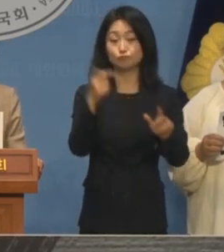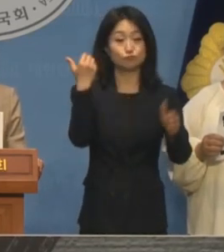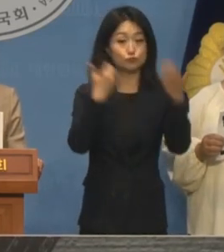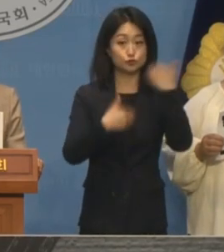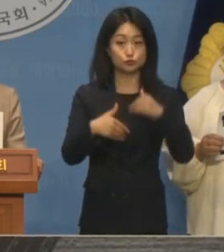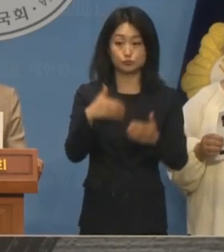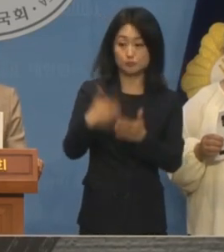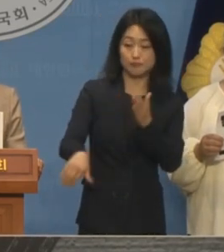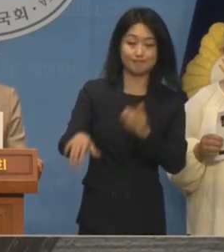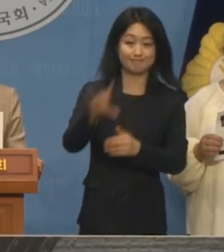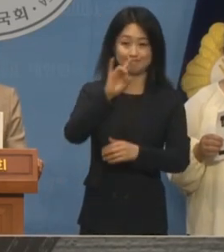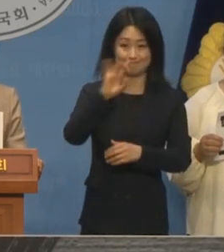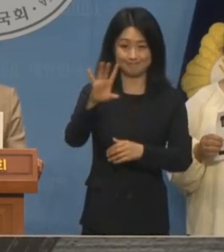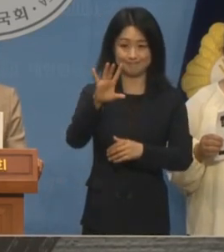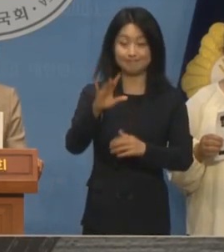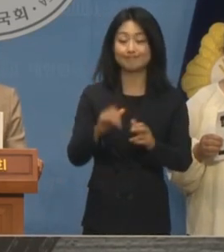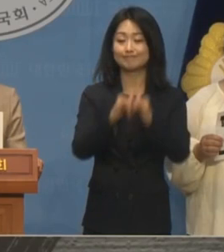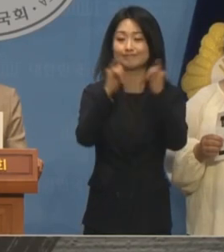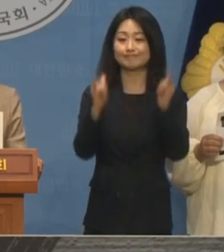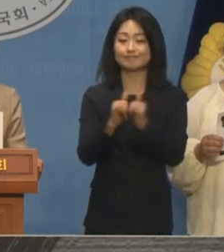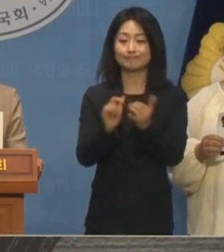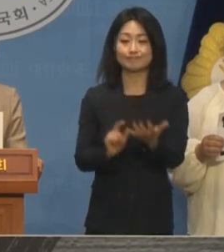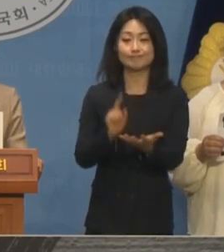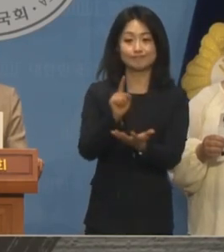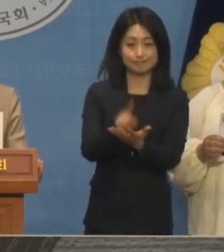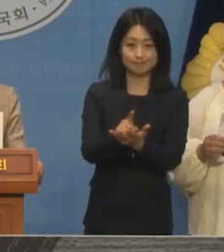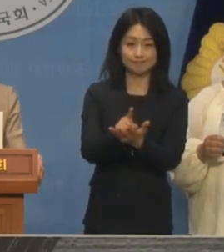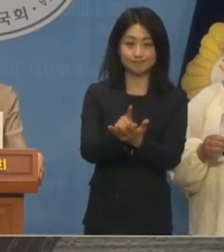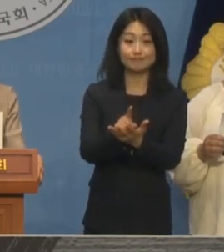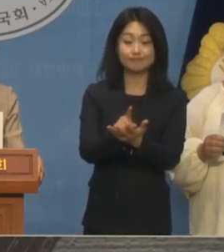누구도 배제되지 않는 사회로 나아가는 길에